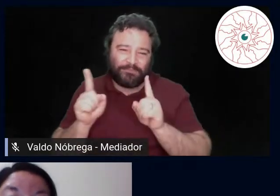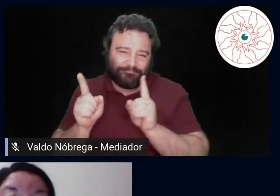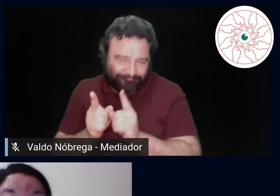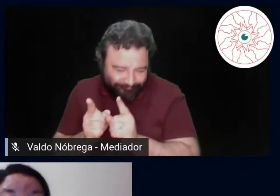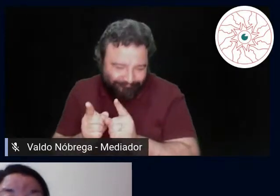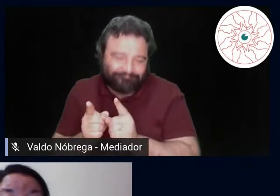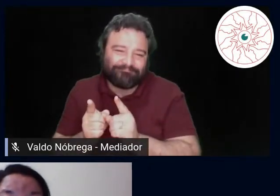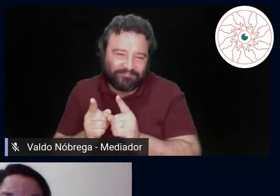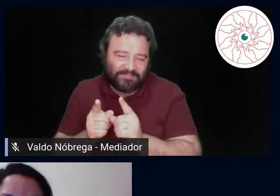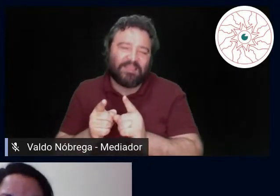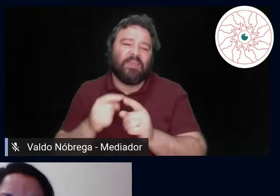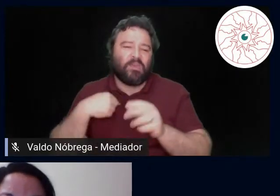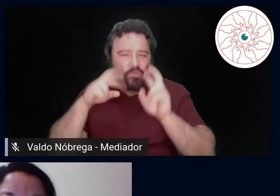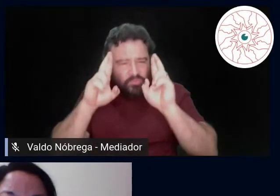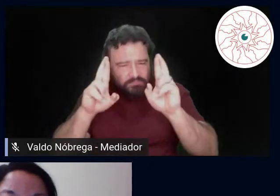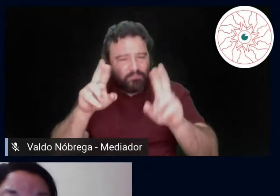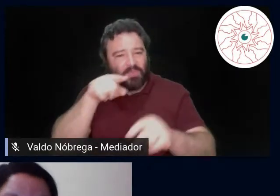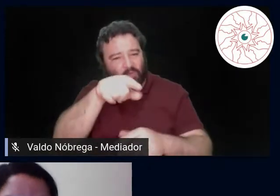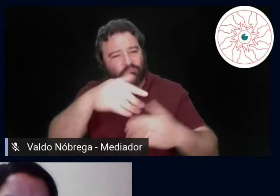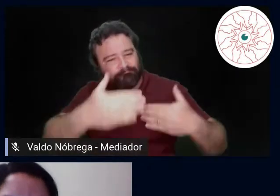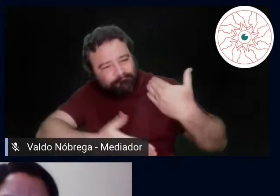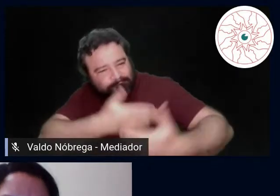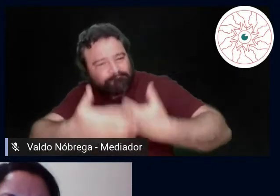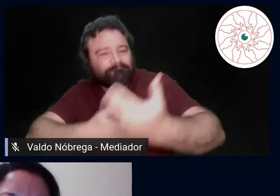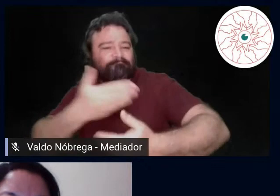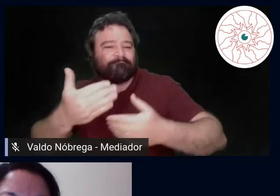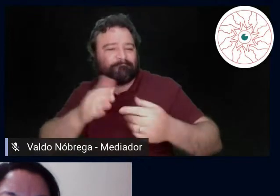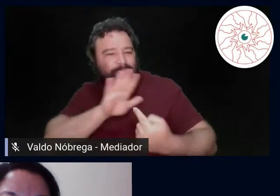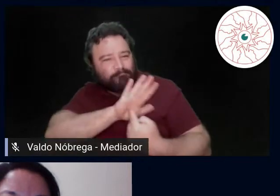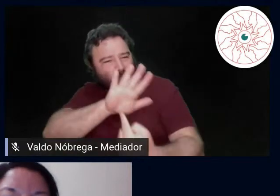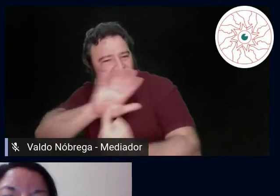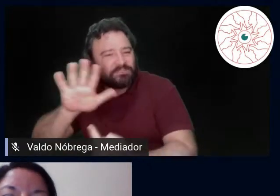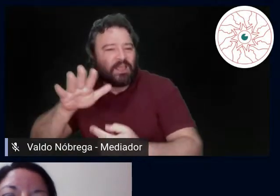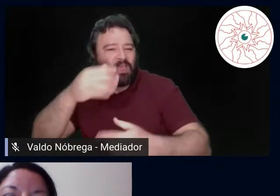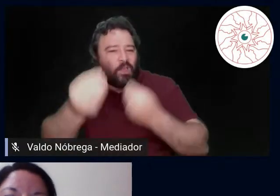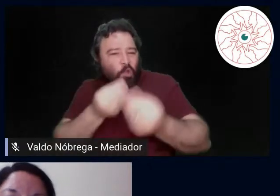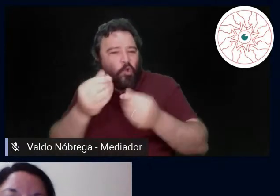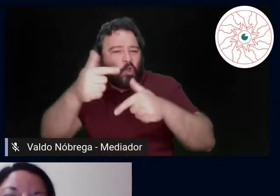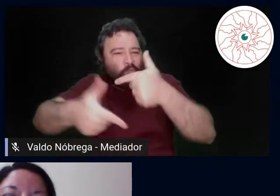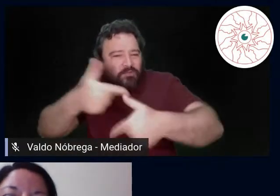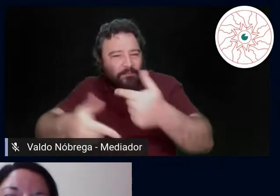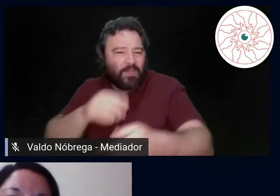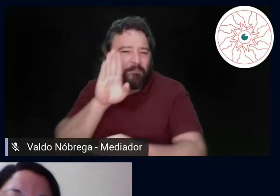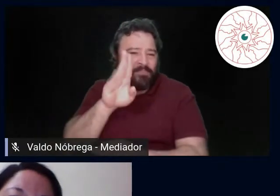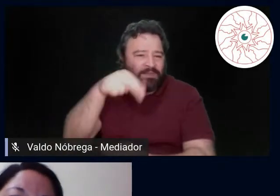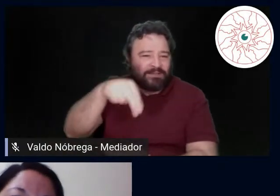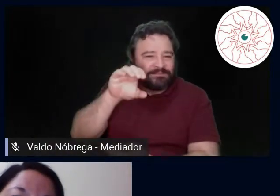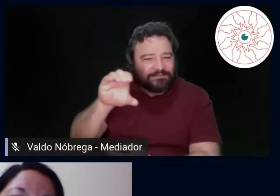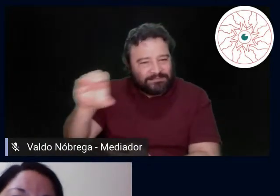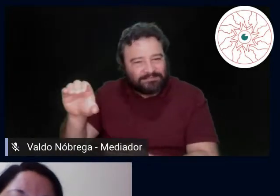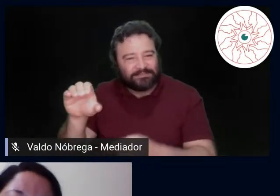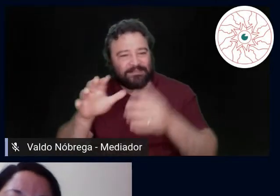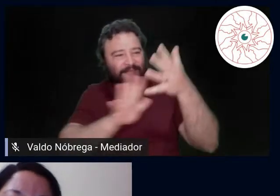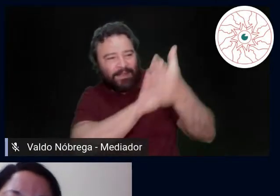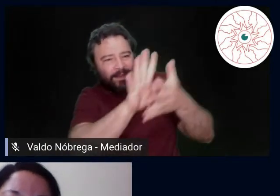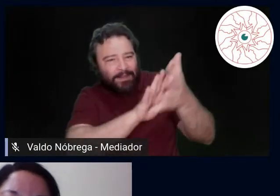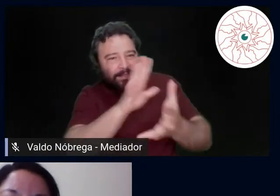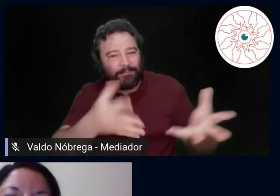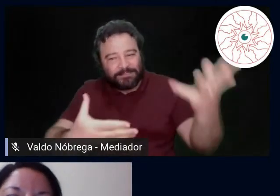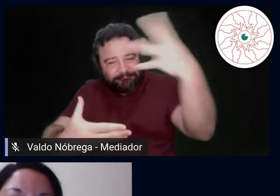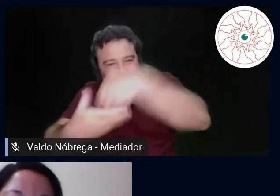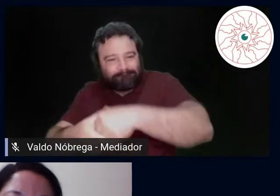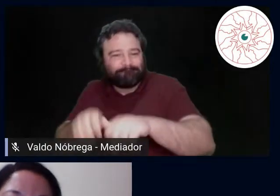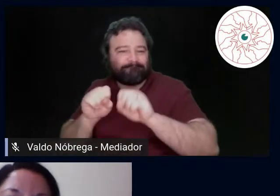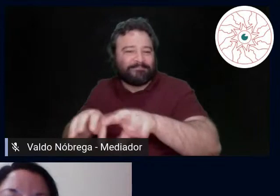temática realmente é muito relevante por esse momento que nós estamos vivenciando agora e eu torço que a sua pesquisa continue com o seu